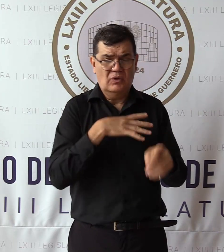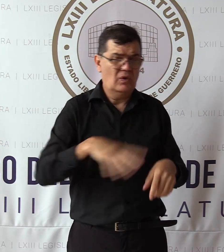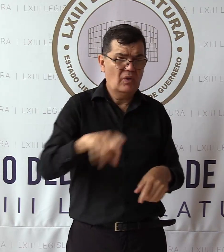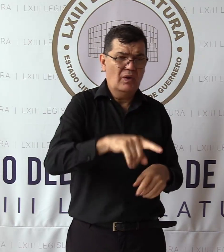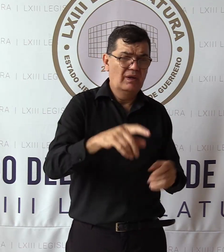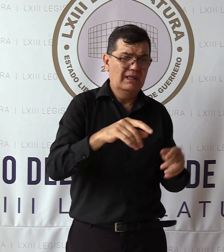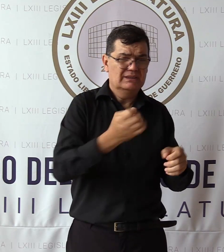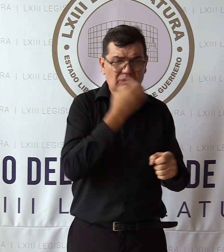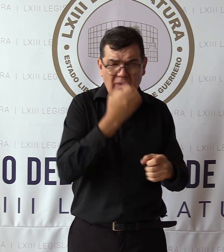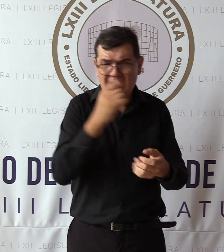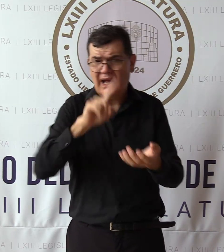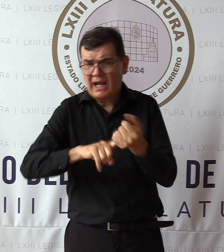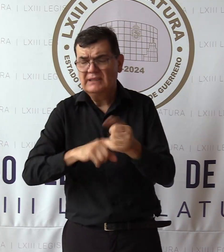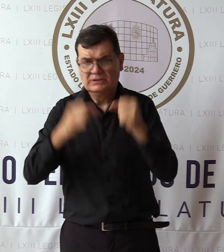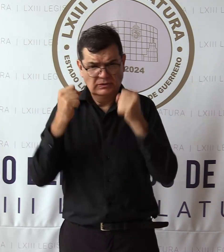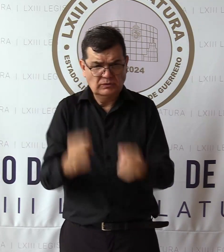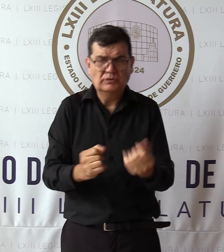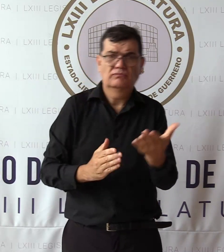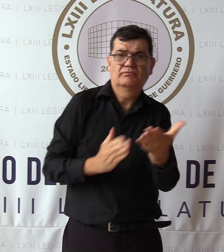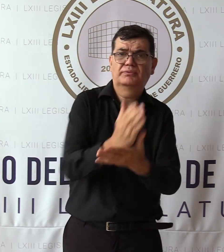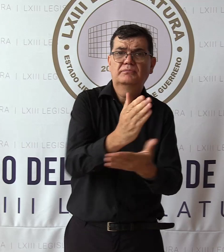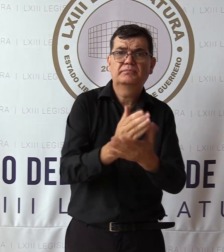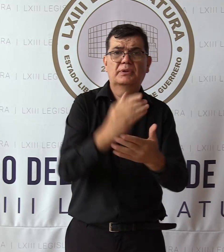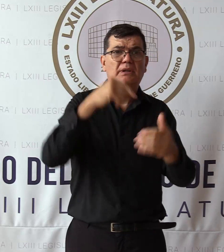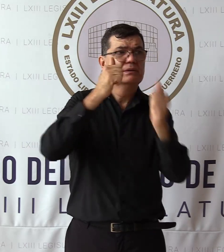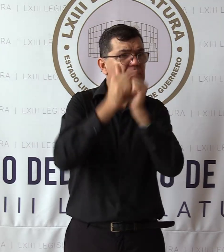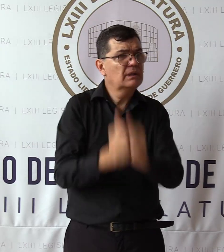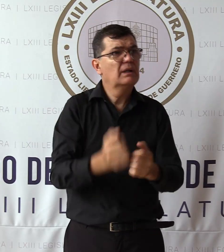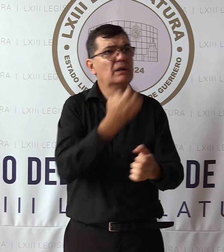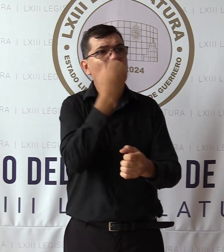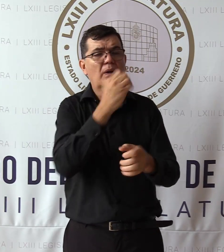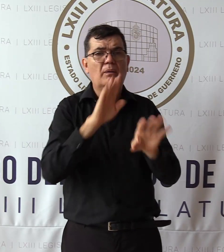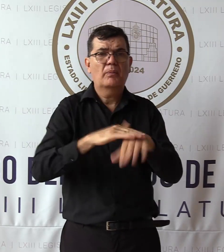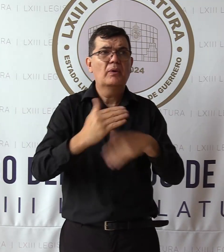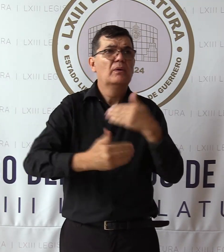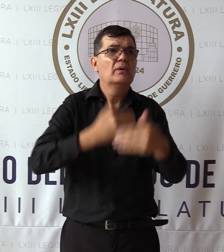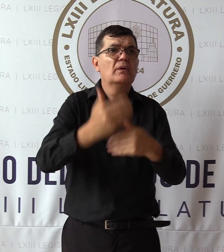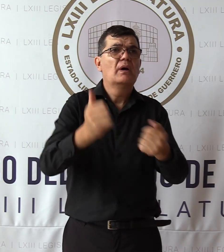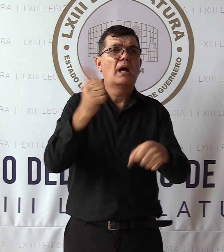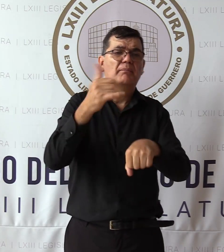el ingreso y la permanencia escolar a través de procedimientos administrativos y de gestión